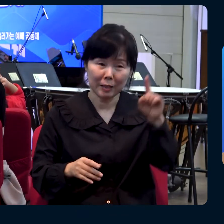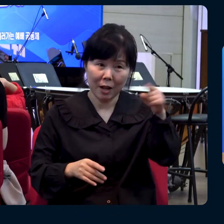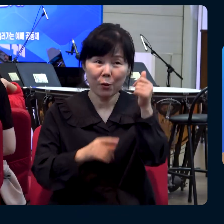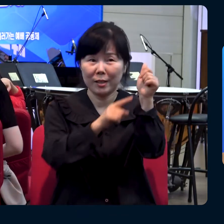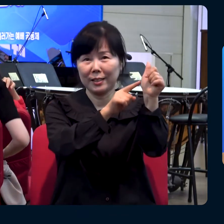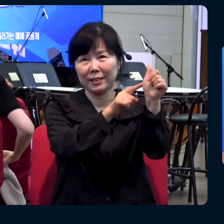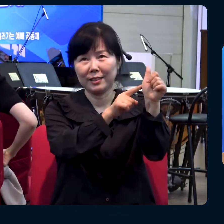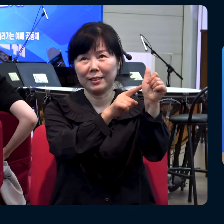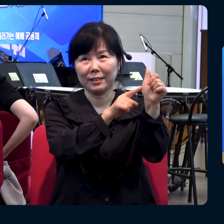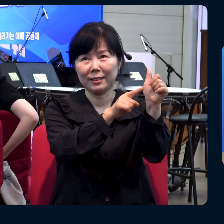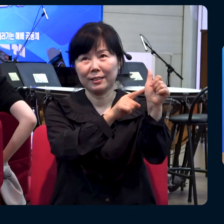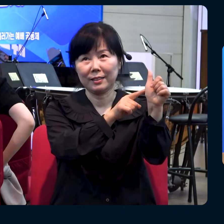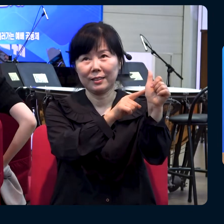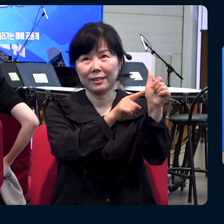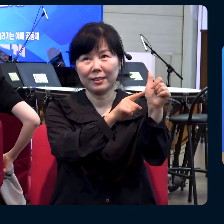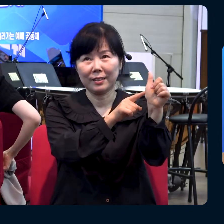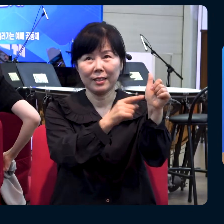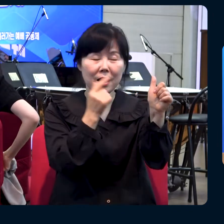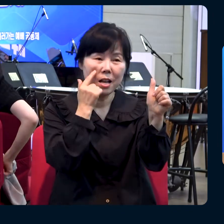다윗이